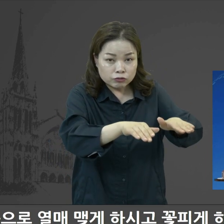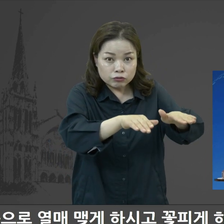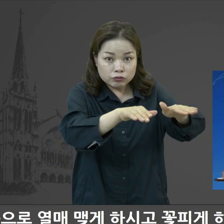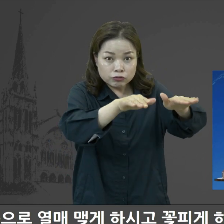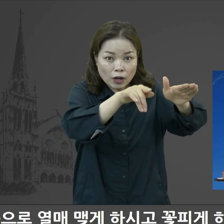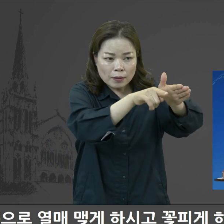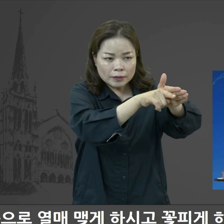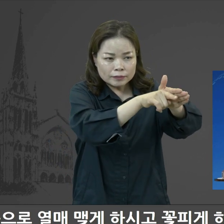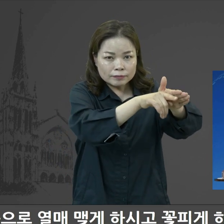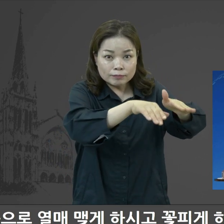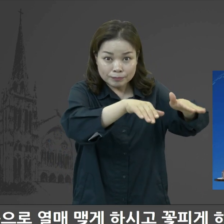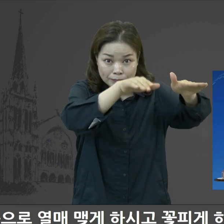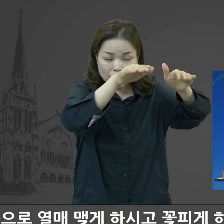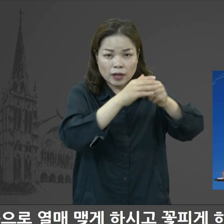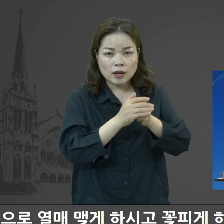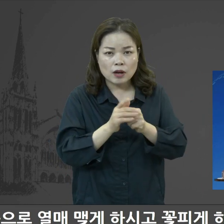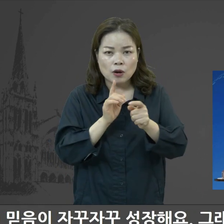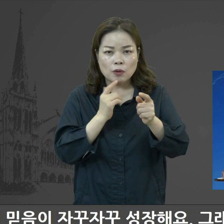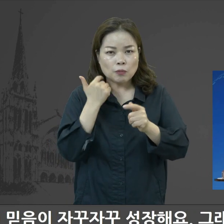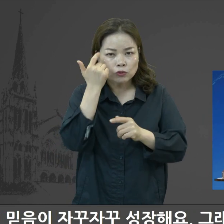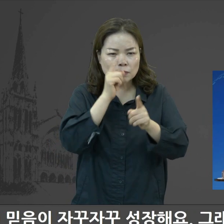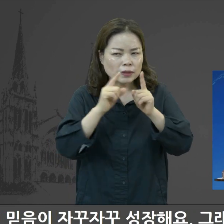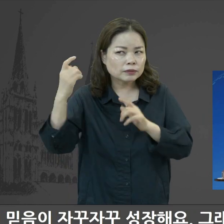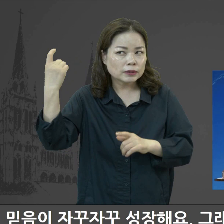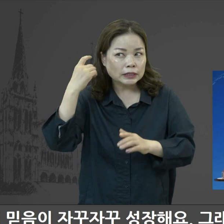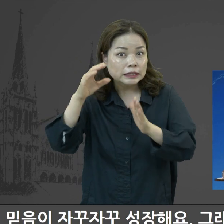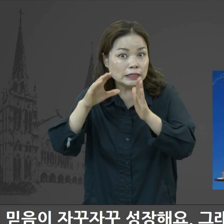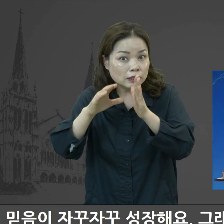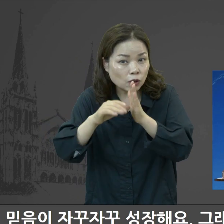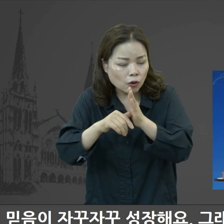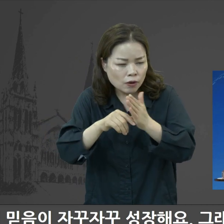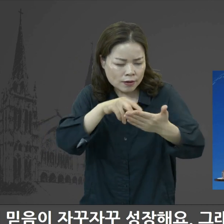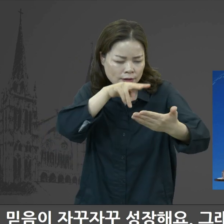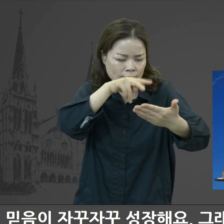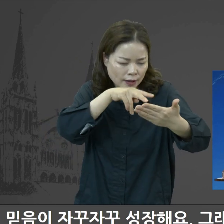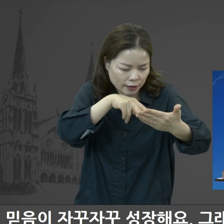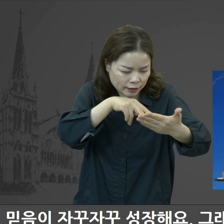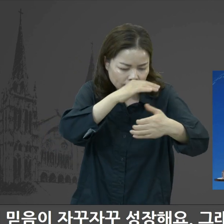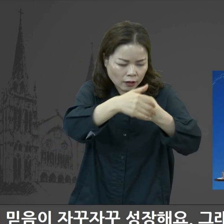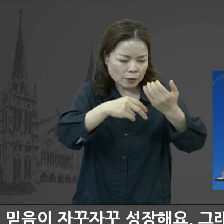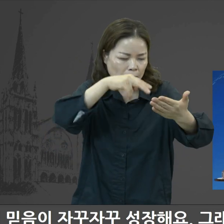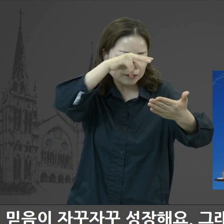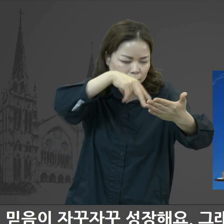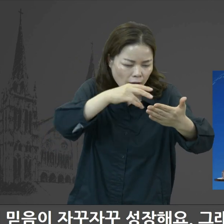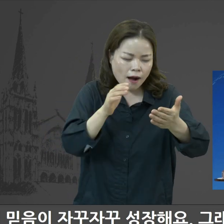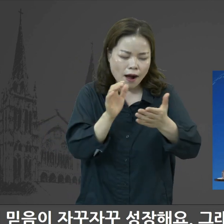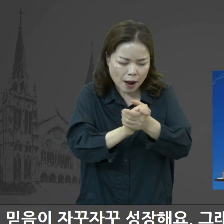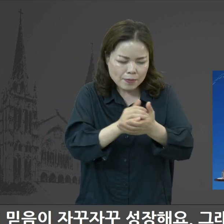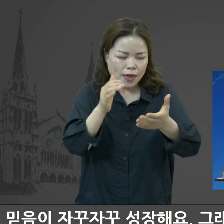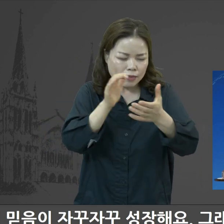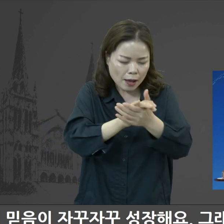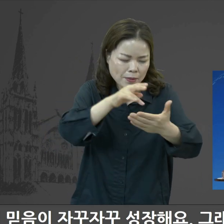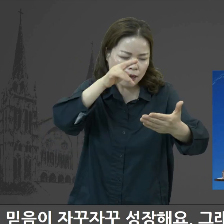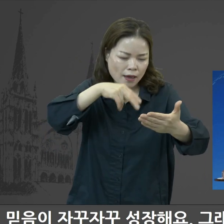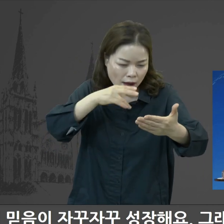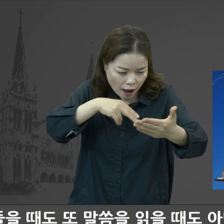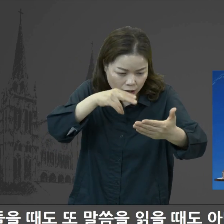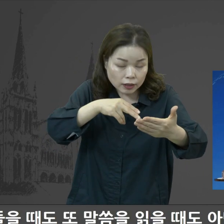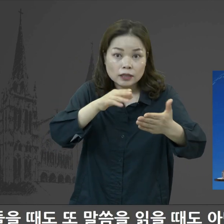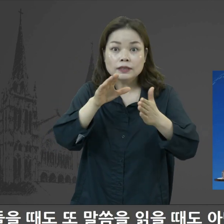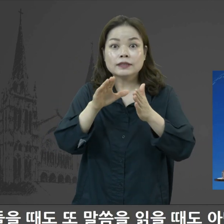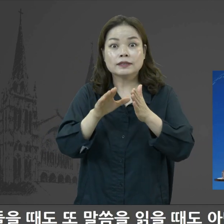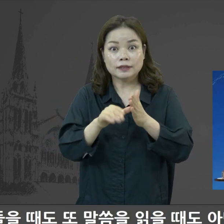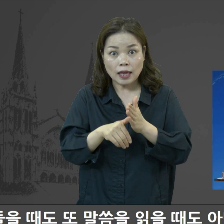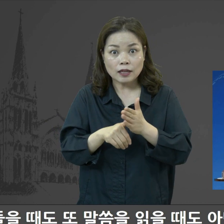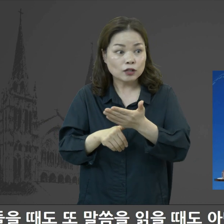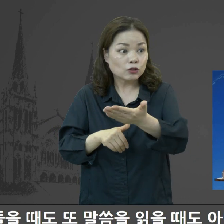그래서 여러분들이 목사님의 말씀을 들을 때도, 또 말씀을 읽을 때도 아멘 아멘 아멘 아멘 하고서 여러분들이 읽을